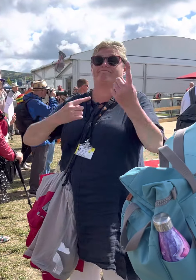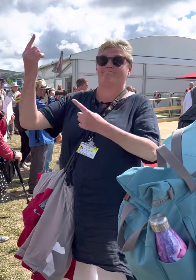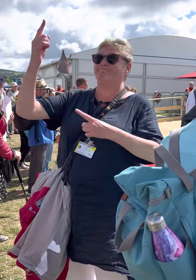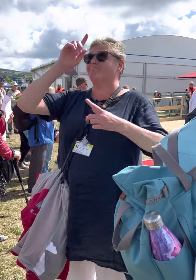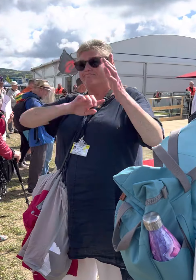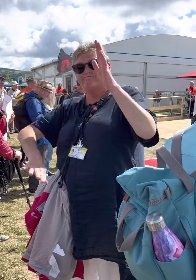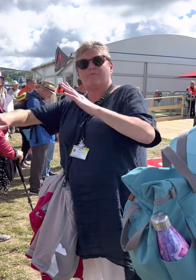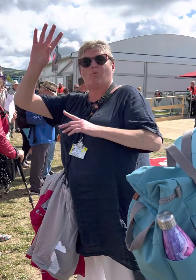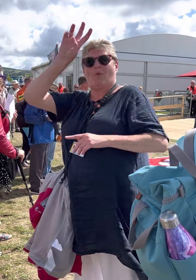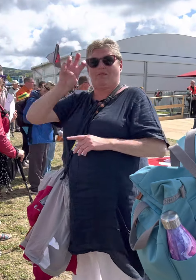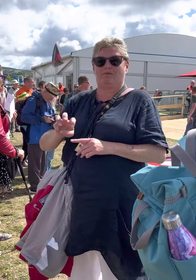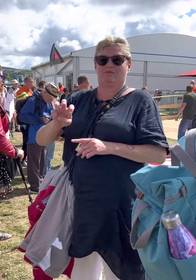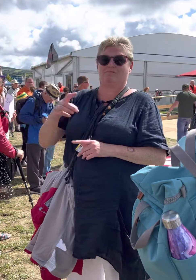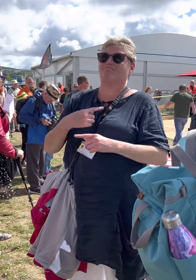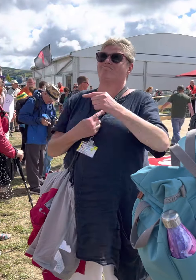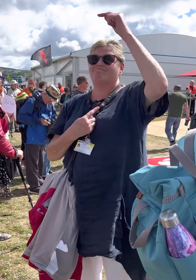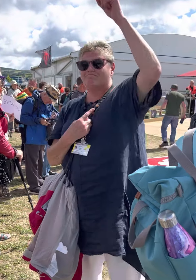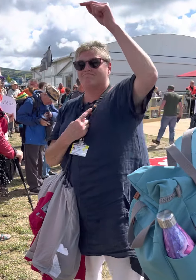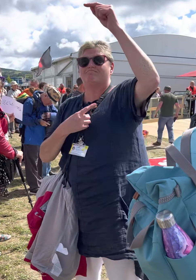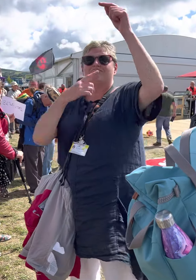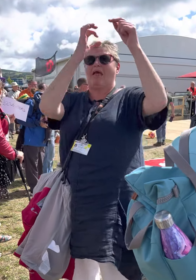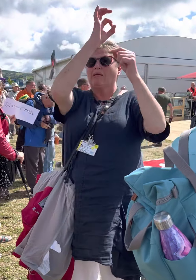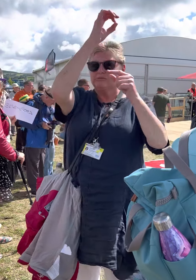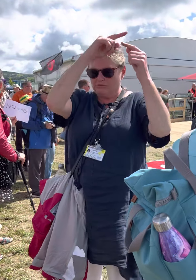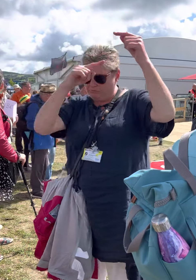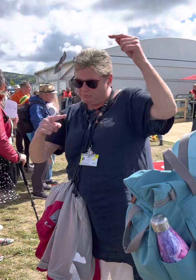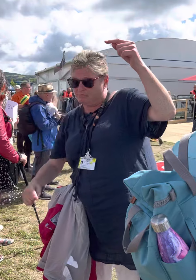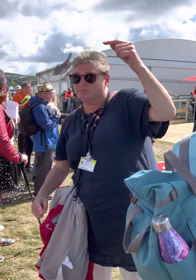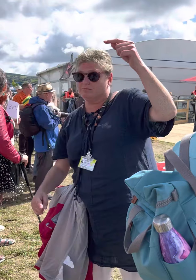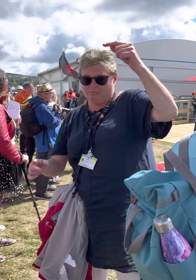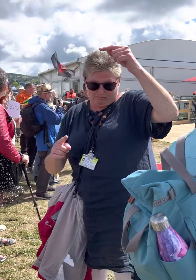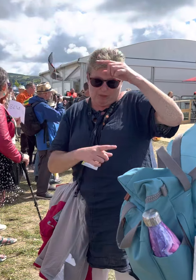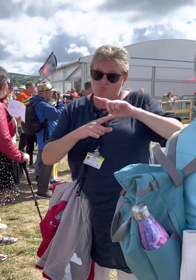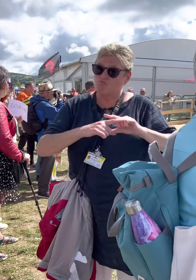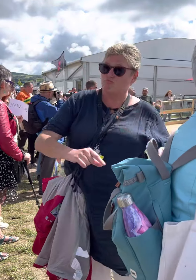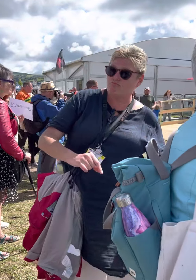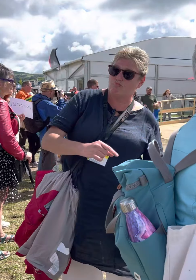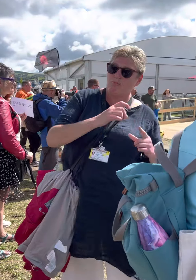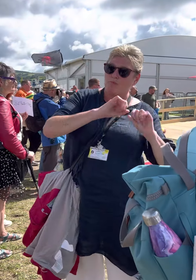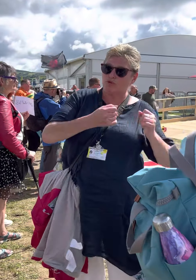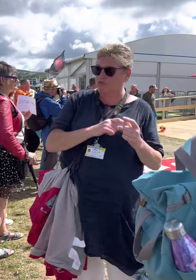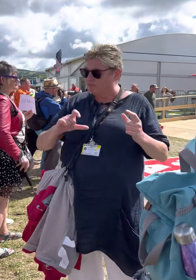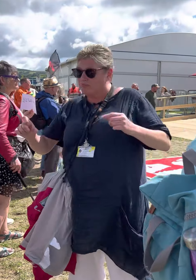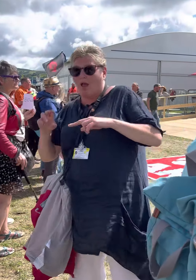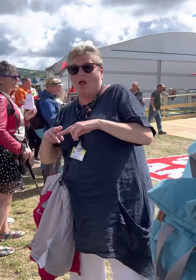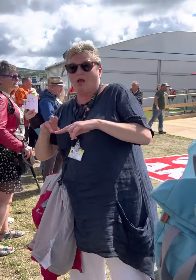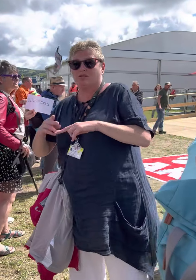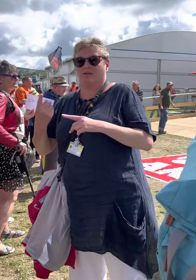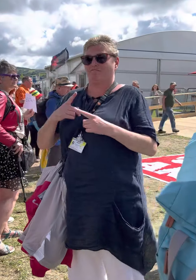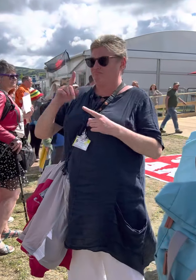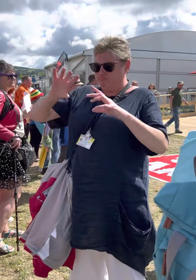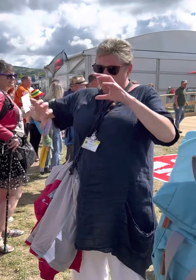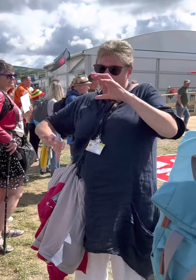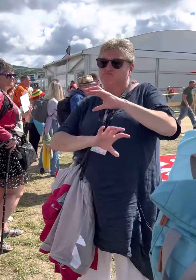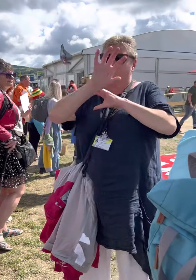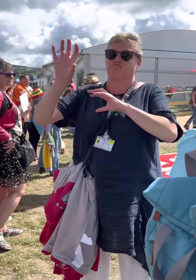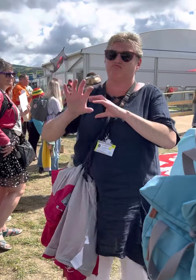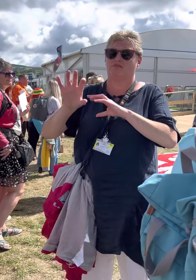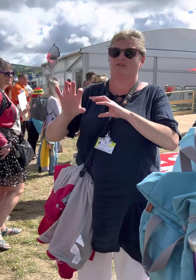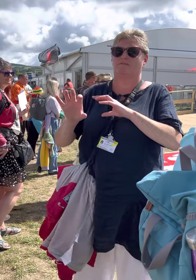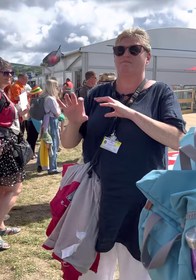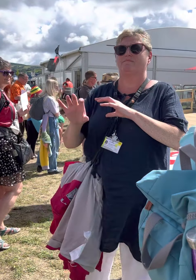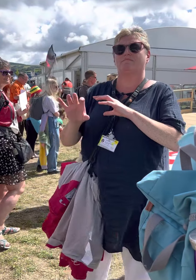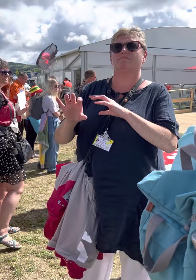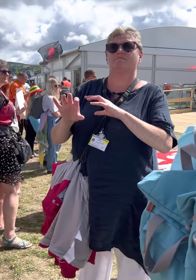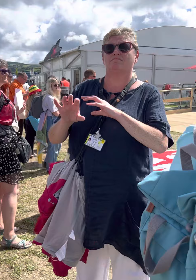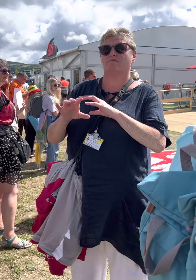led Cymru, fyny o Sir Fôn, lawr i Sir CYMRU a Caerdydd a pob man o llefydd. A ddaru